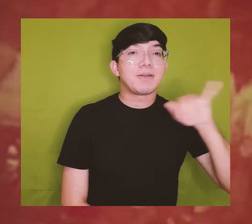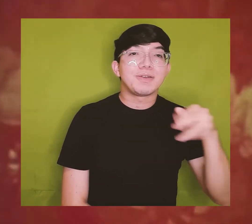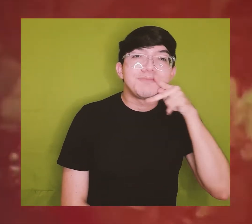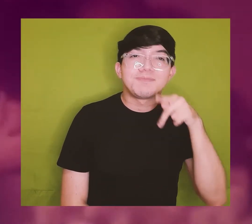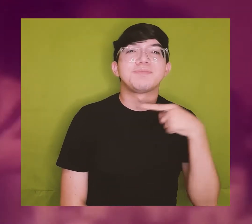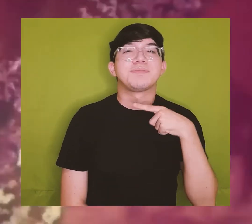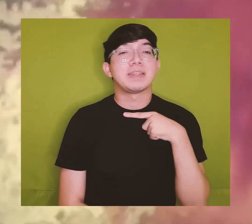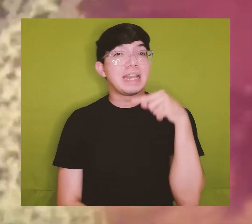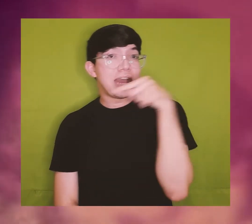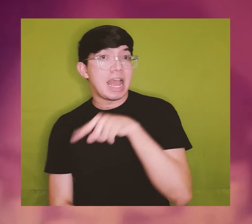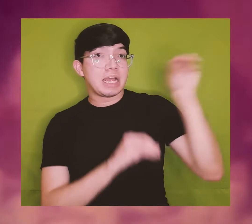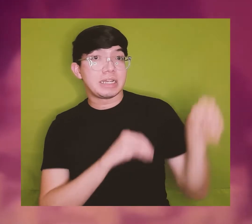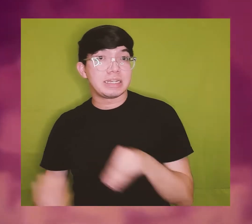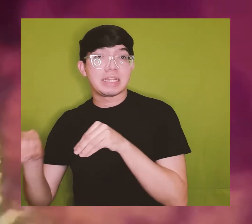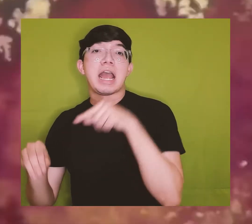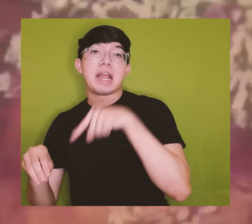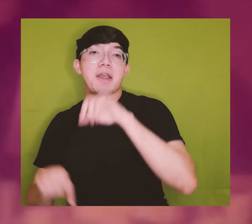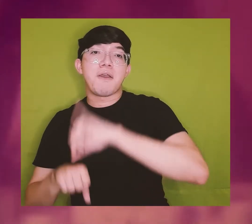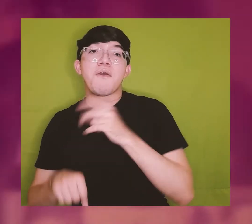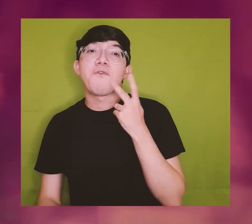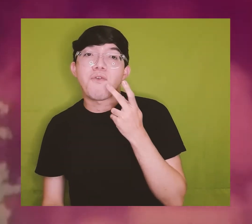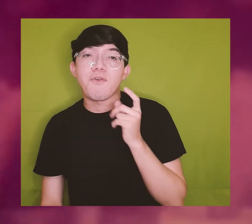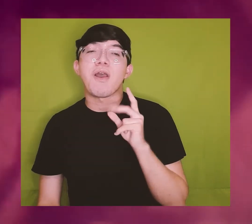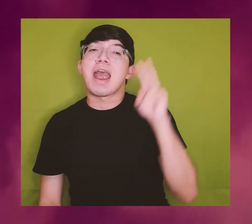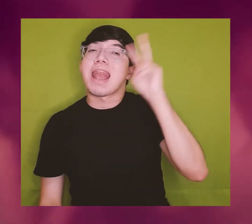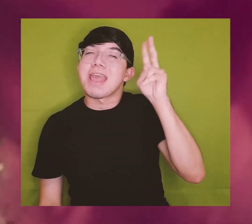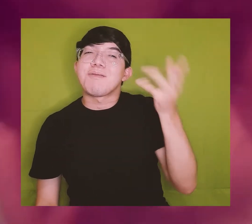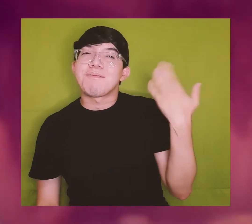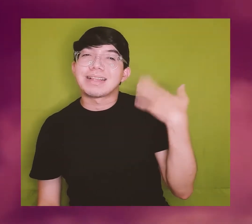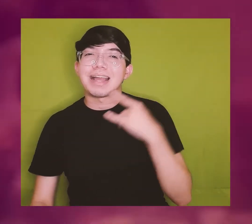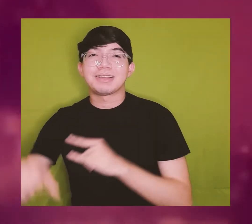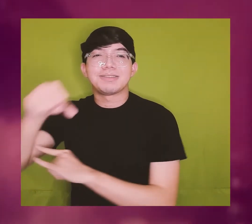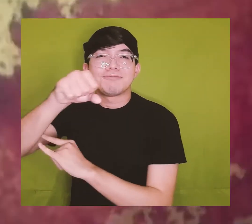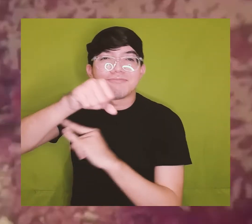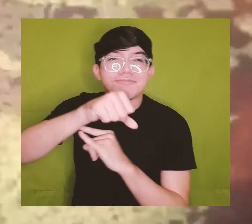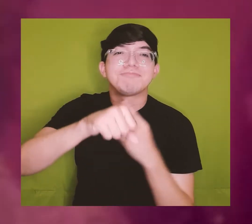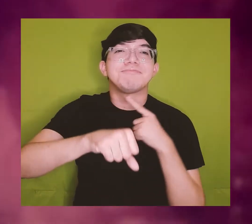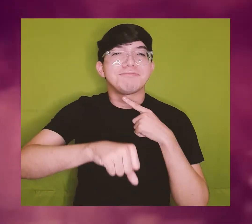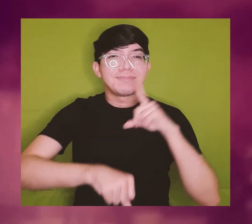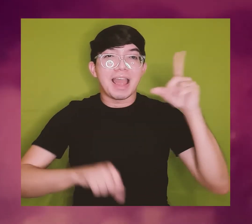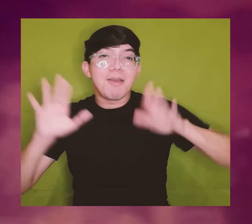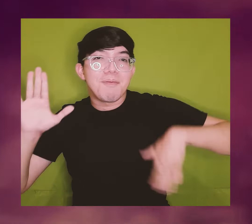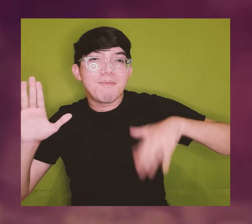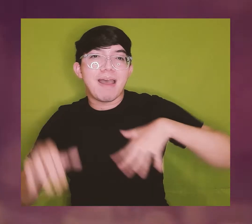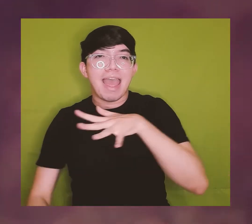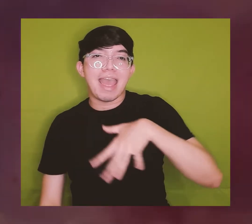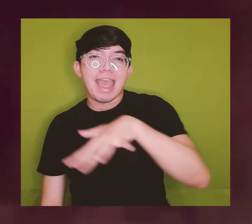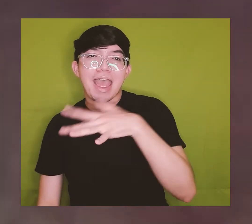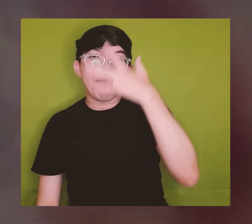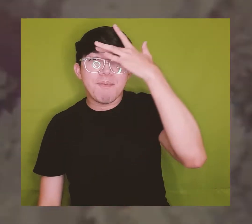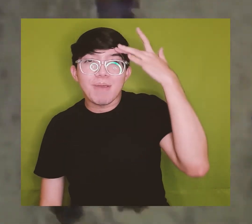ver aquela Fortaleza, que é a Fortaleza dos meus pais e tudo, ver o espigão antigamente, né? Ver as roupas do pessoal, assim. É